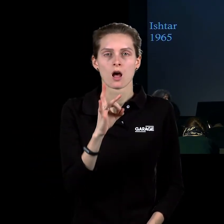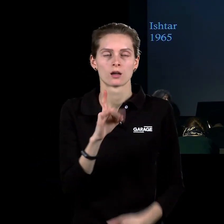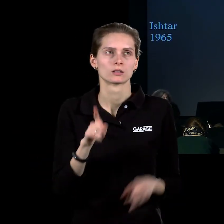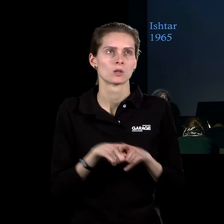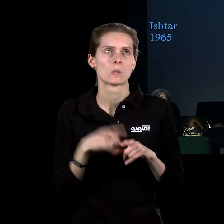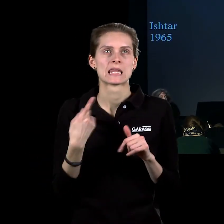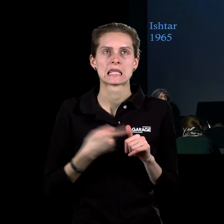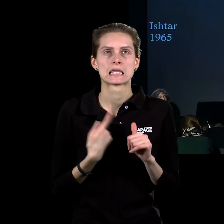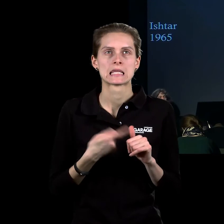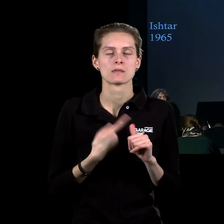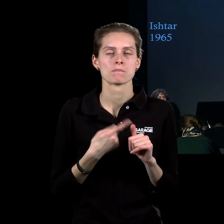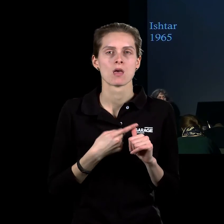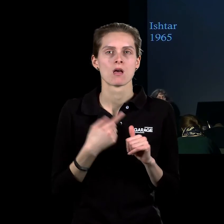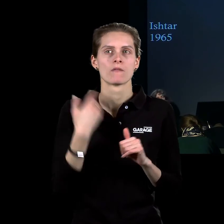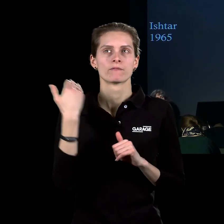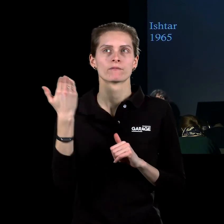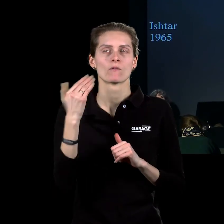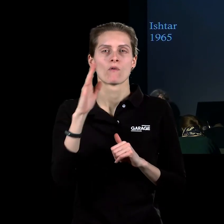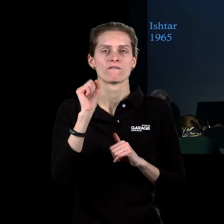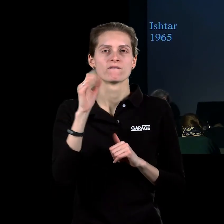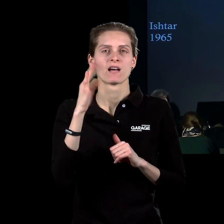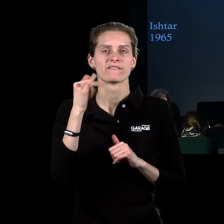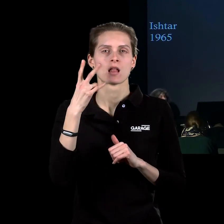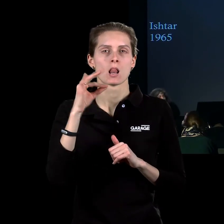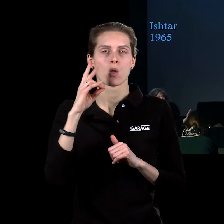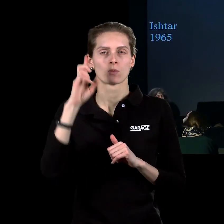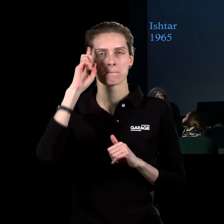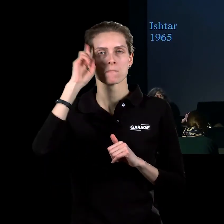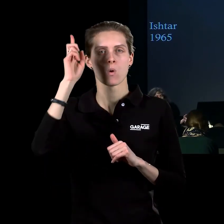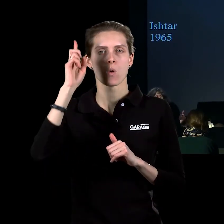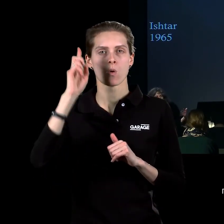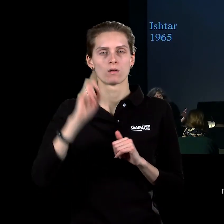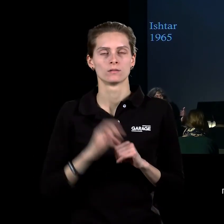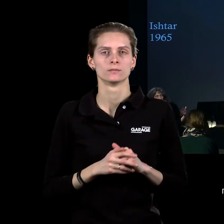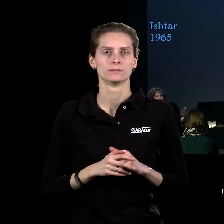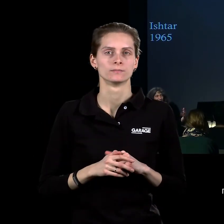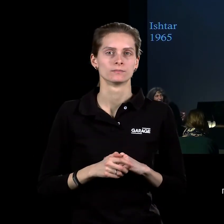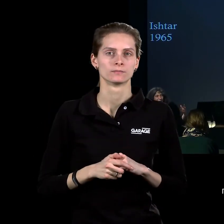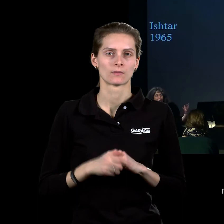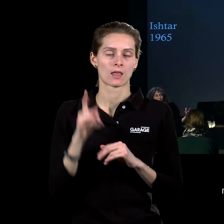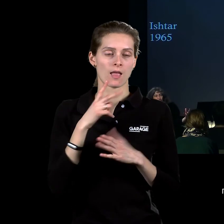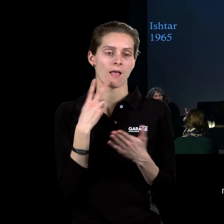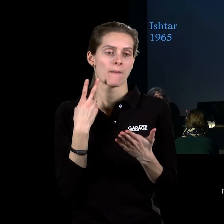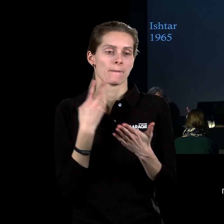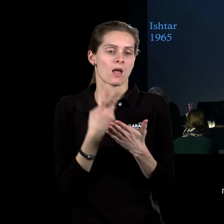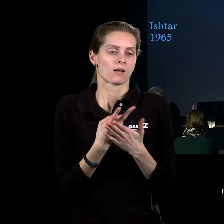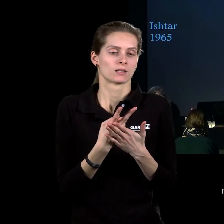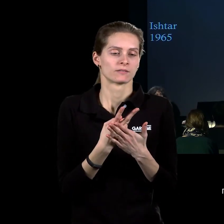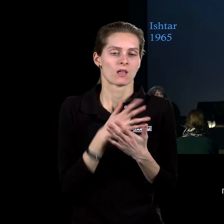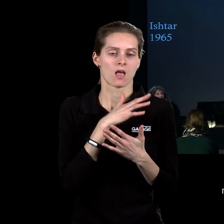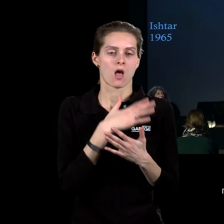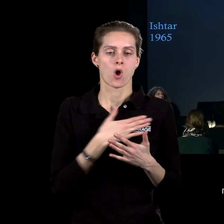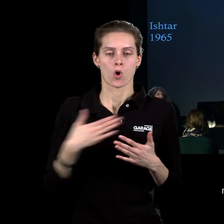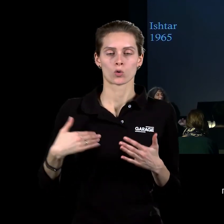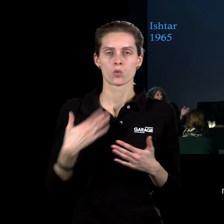Серо-Вавилонская, если я ничего не путаю, богиня, которую часто как и Диану Эфесскую представляют как многогрудое